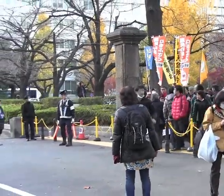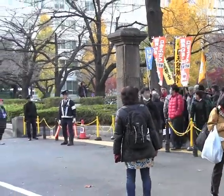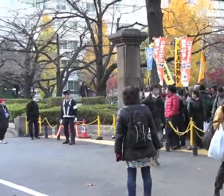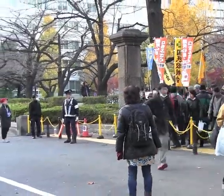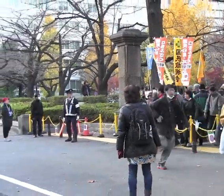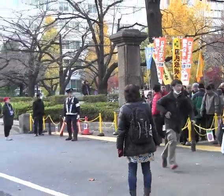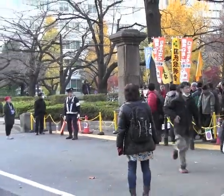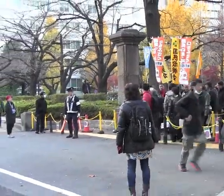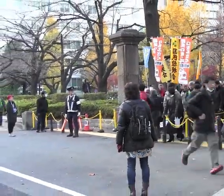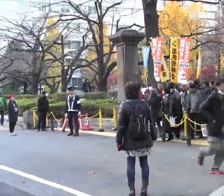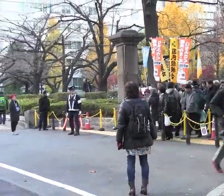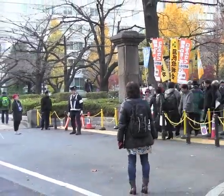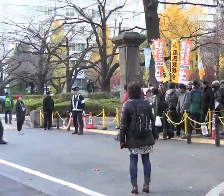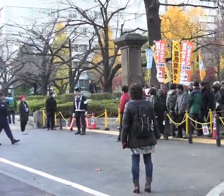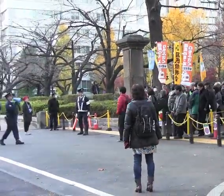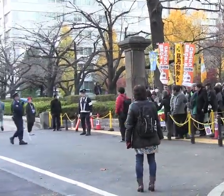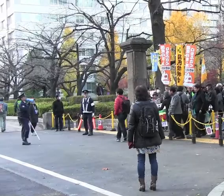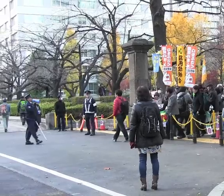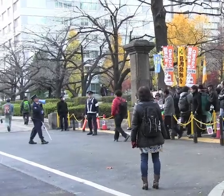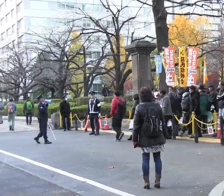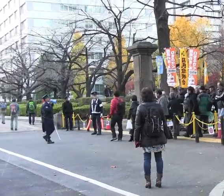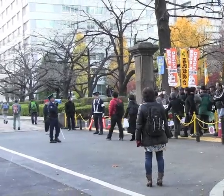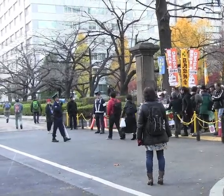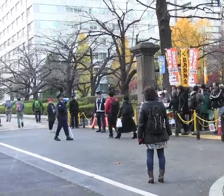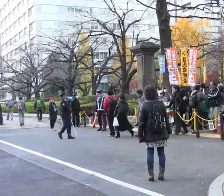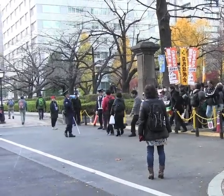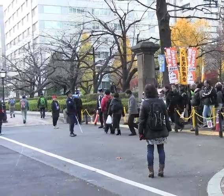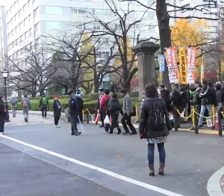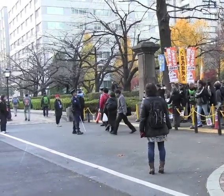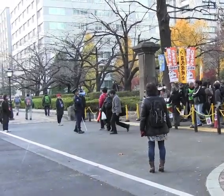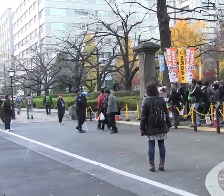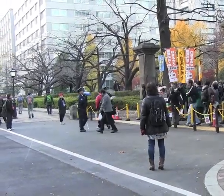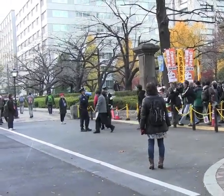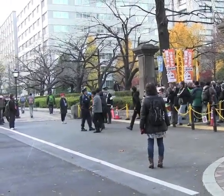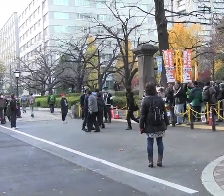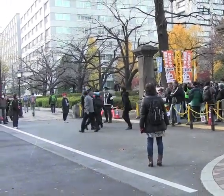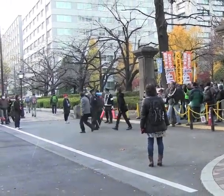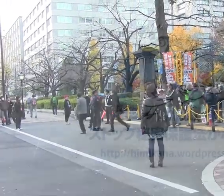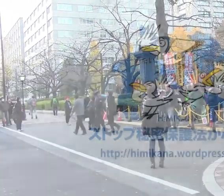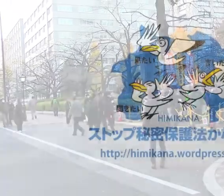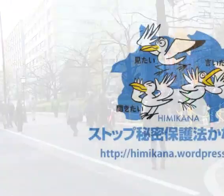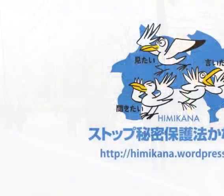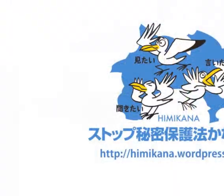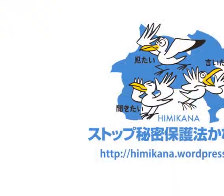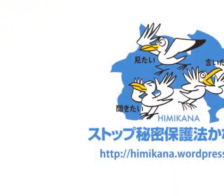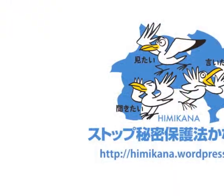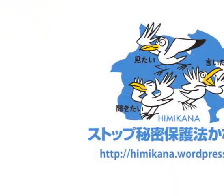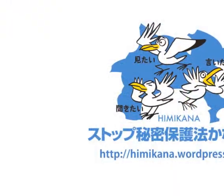はい、どうも少し上げてくださいね。今の方倒れましたら少し椅子に。